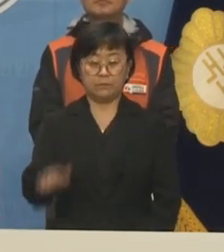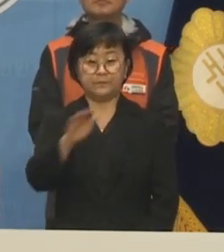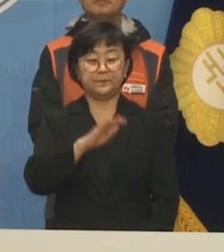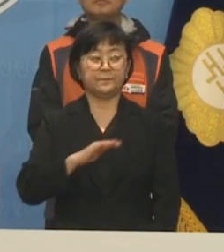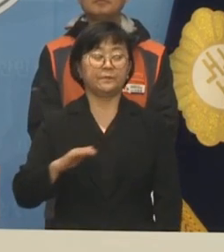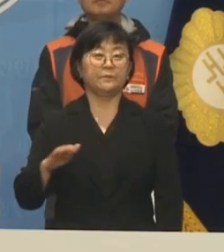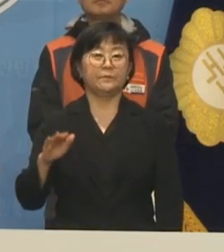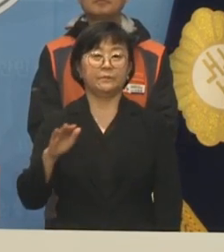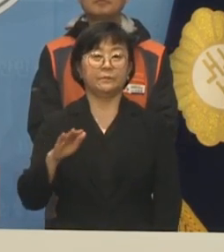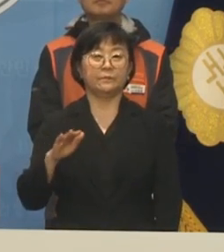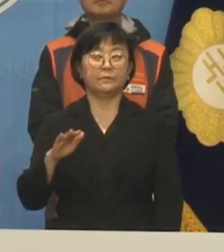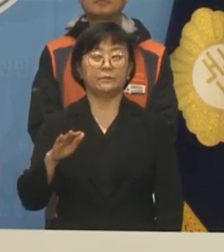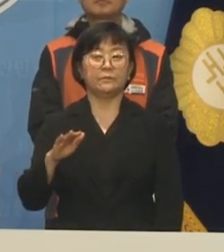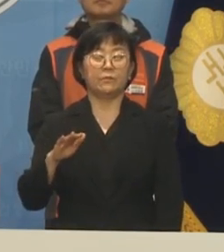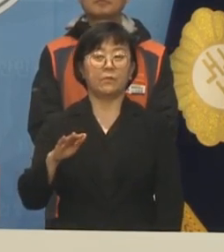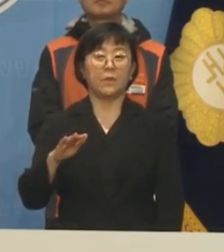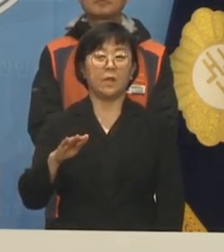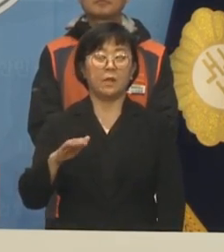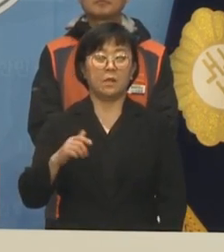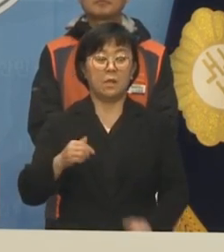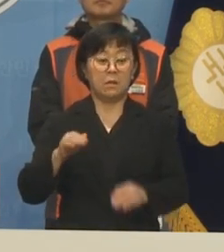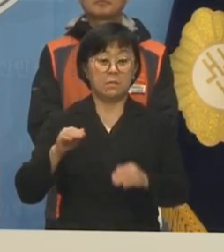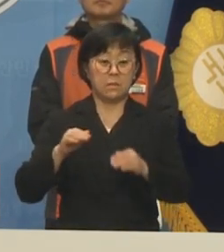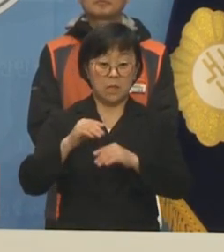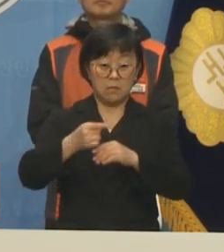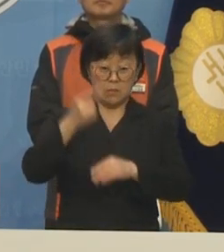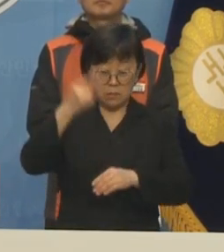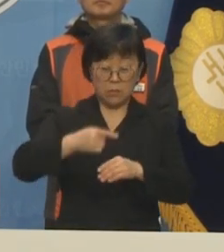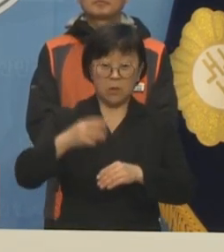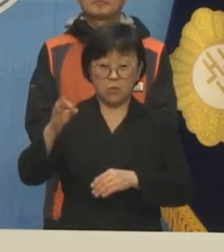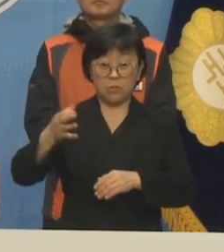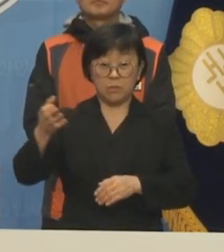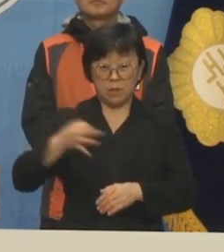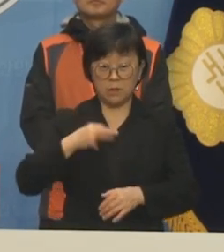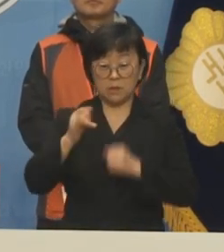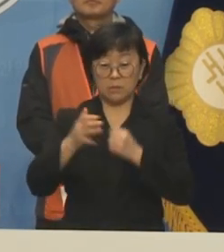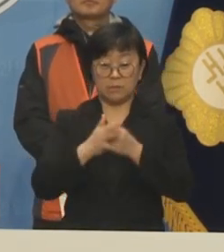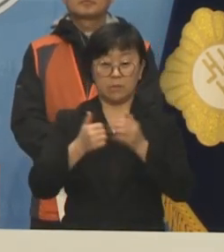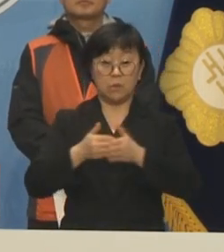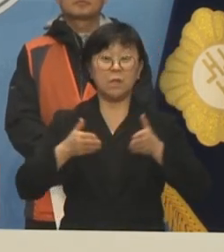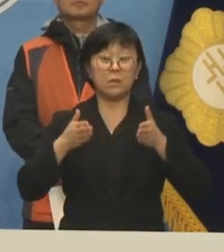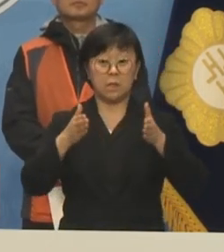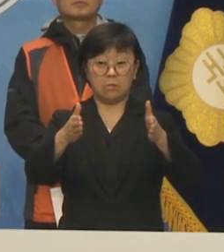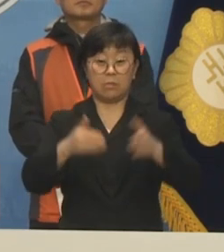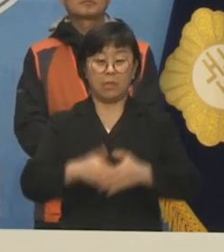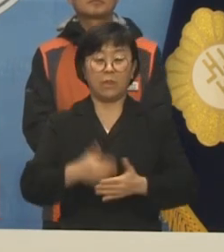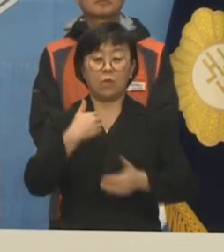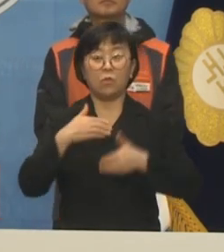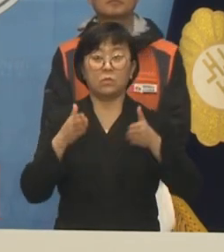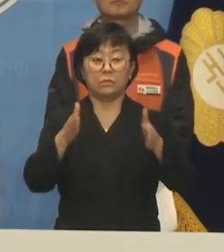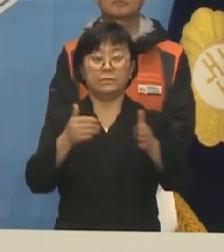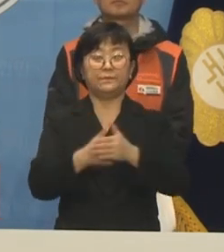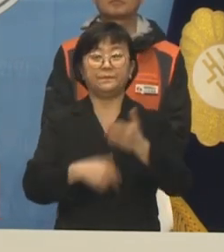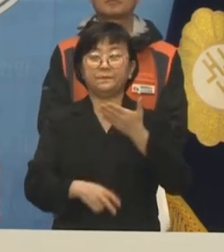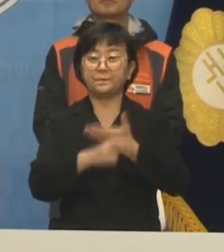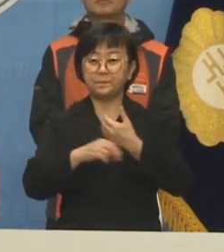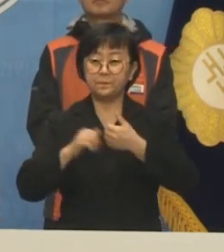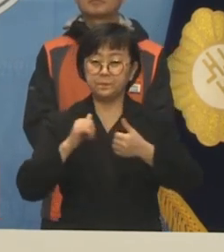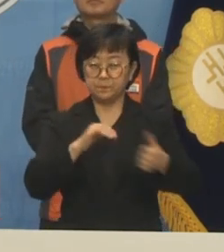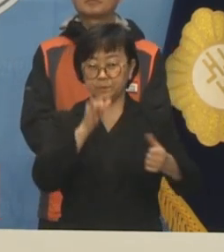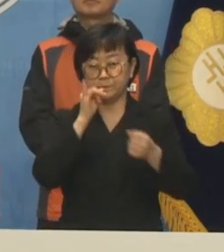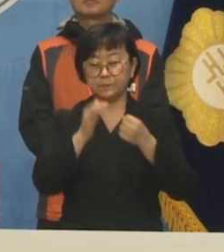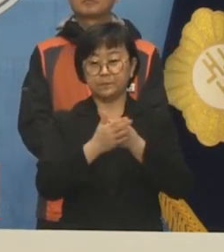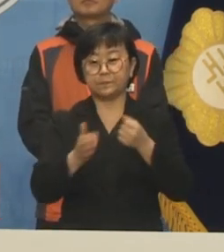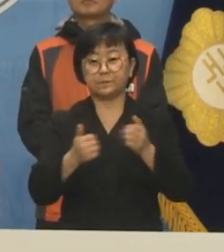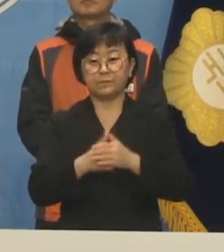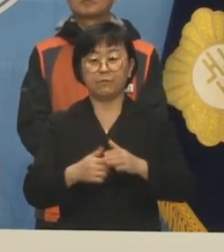저희는 톨게이트에서 근무했던 노동자들입니다. 노동자들인데 저희들이 도로공사가 불법 파견으로